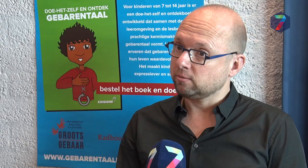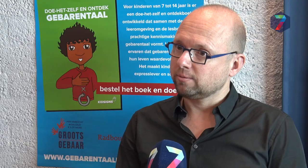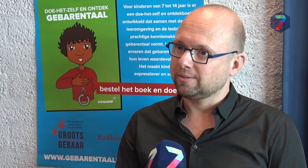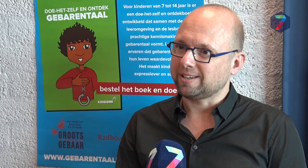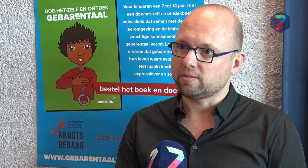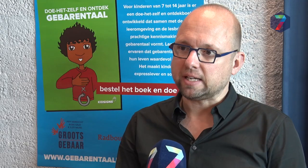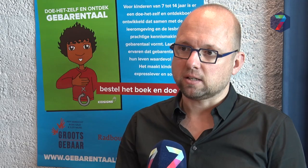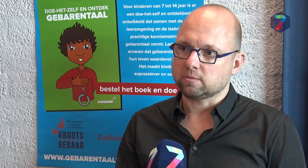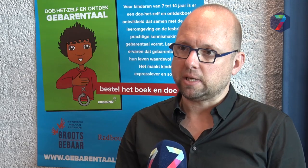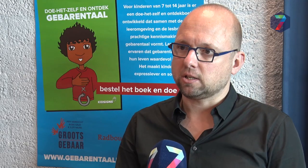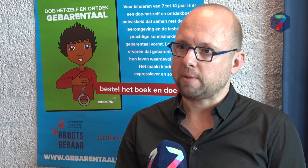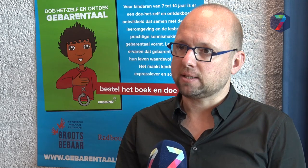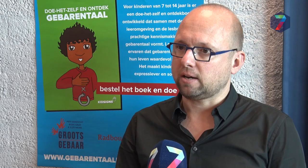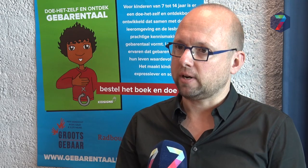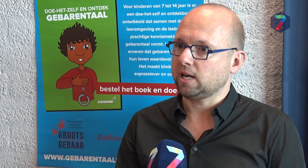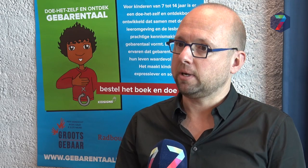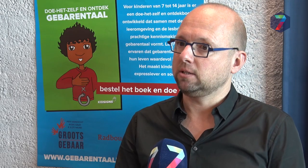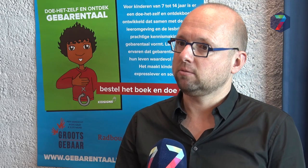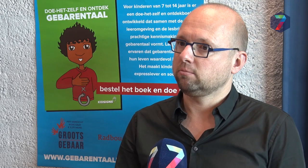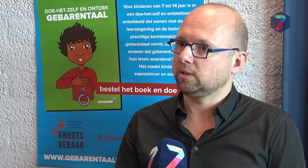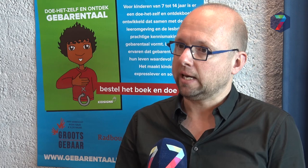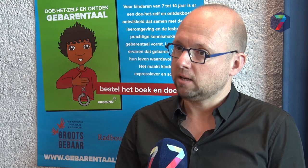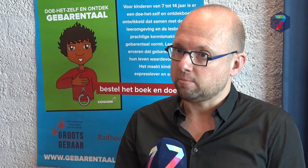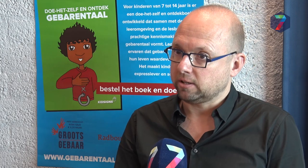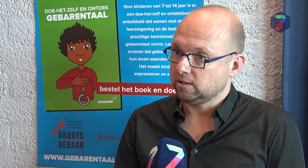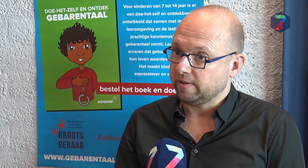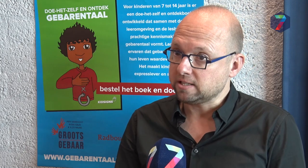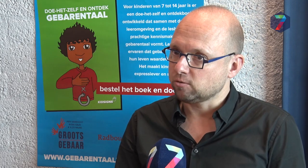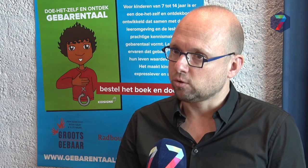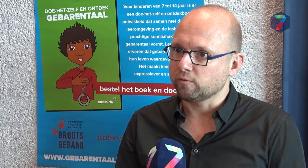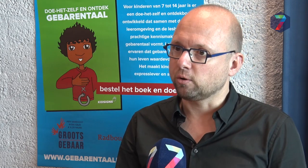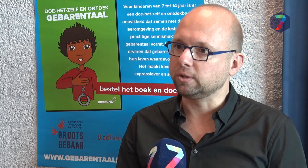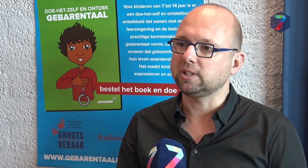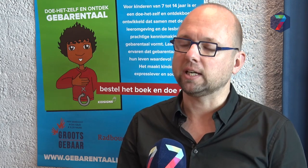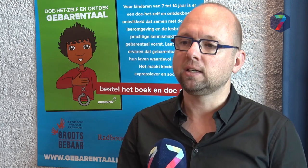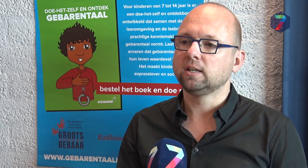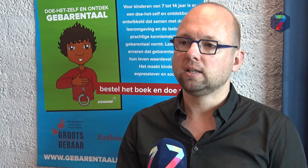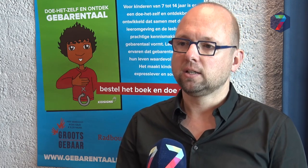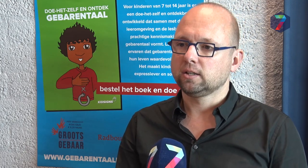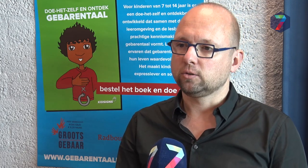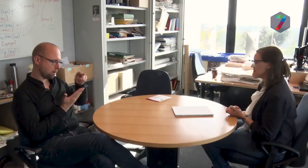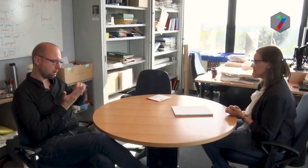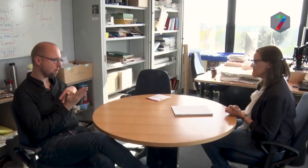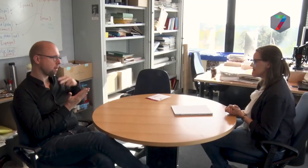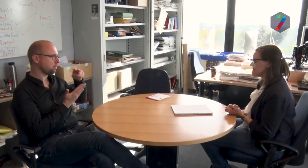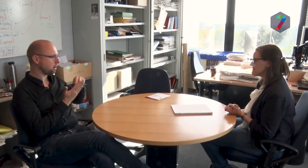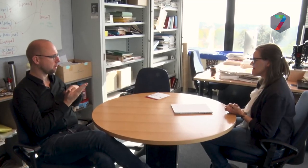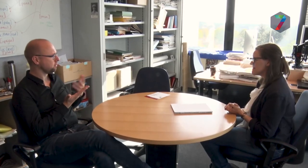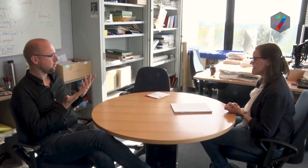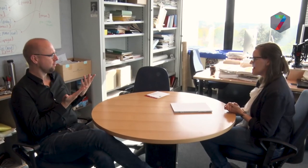en we weten dat mensen gebarentaal vaak helemaal niet kennen, helemaal niet weten hoe doven communiceren. Dus door zoveel mogelijk scholen te laten